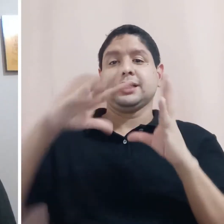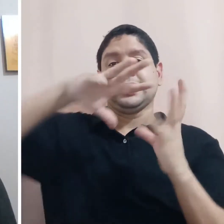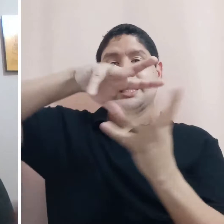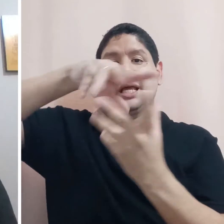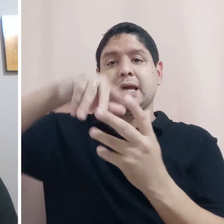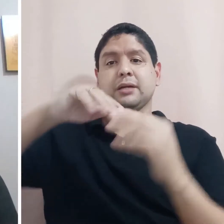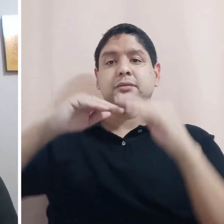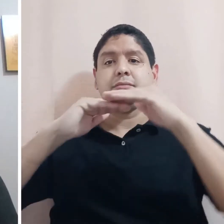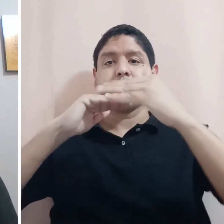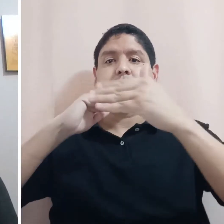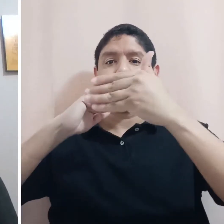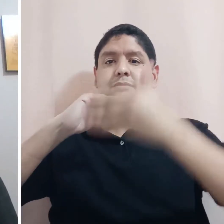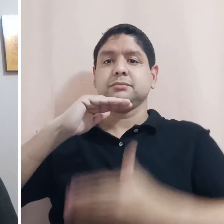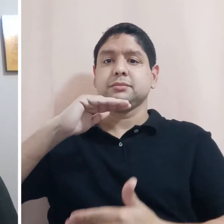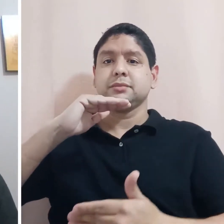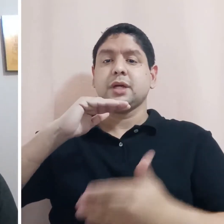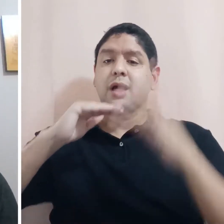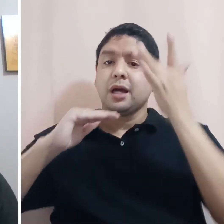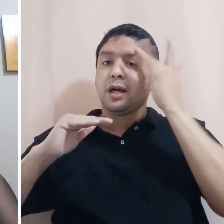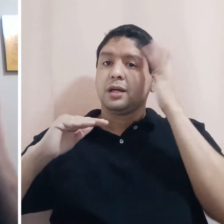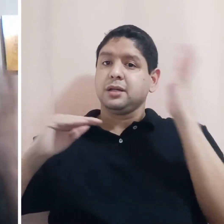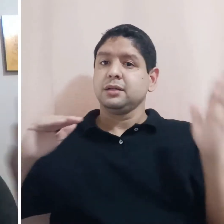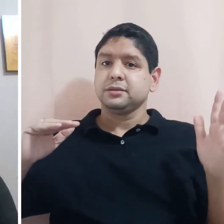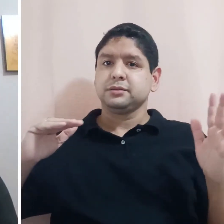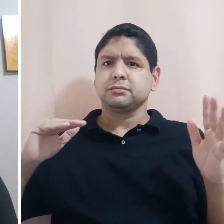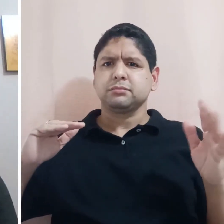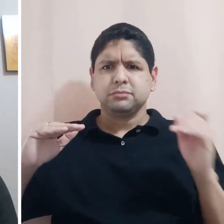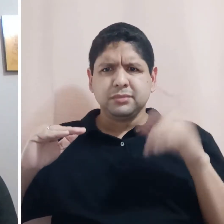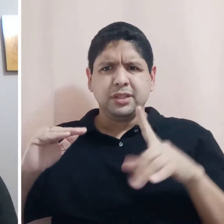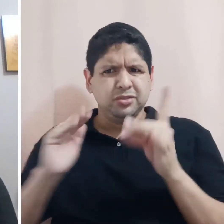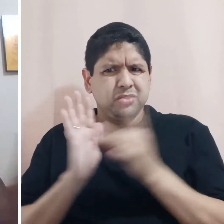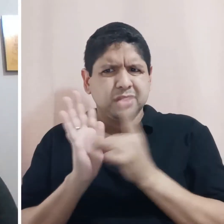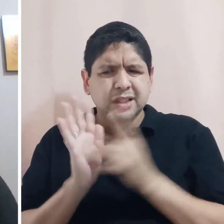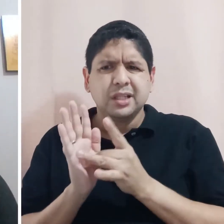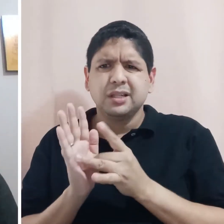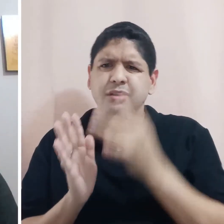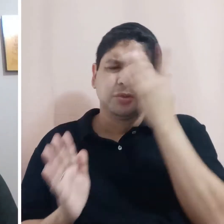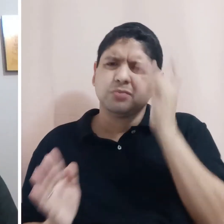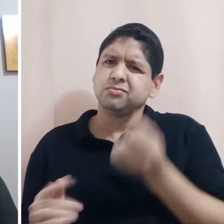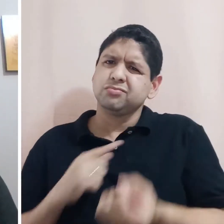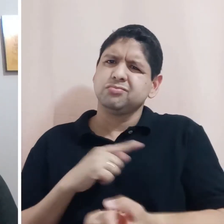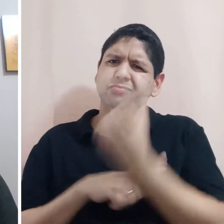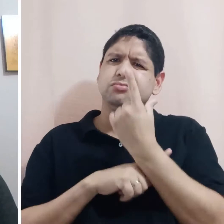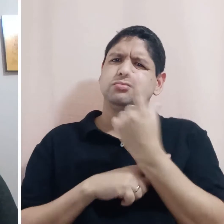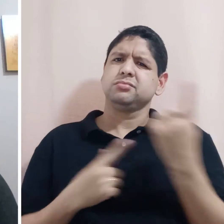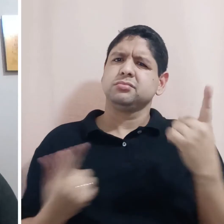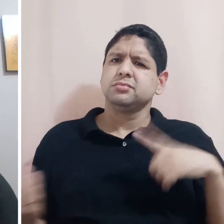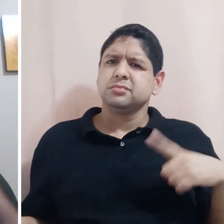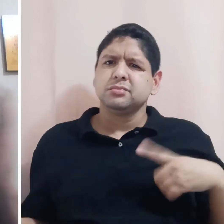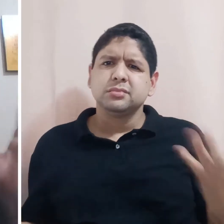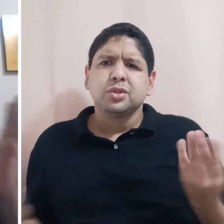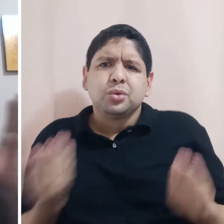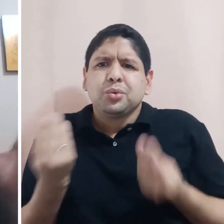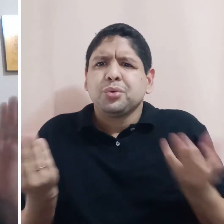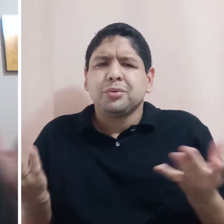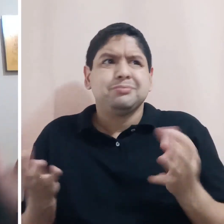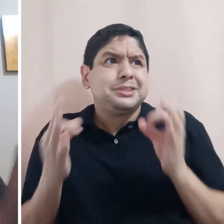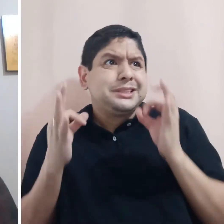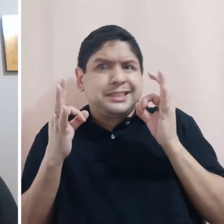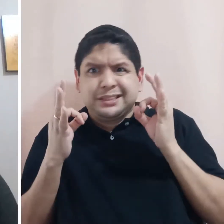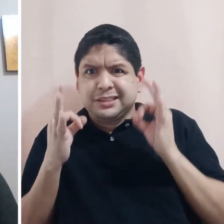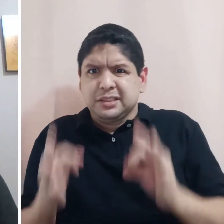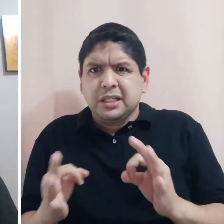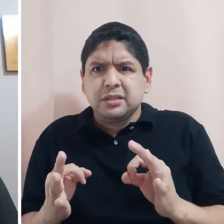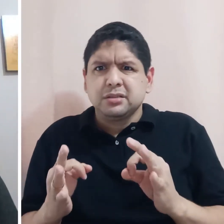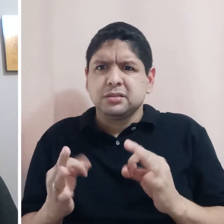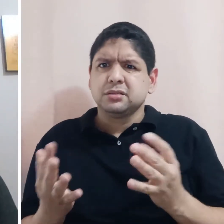que convicção de que a Terra era plana. Hoje algumas pessoas voltaram com essa ideia aí, que é uma ideia, né,